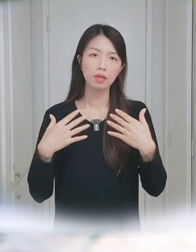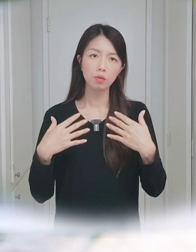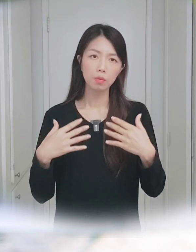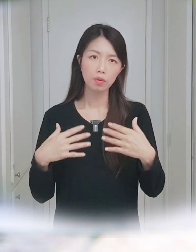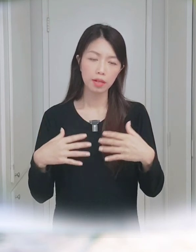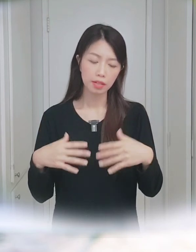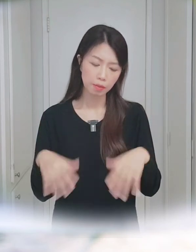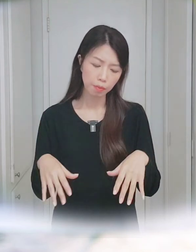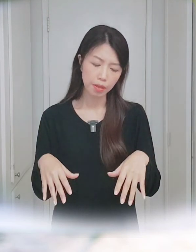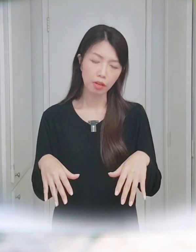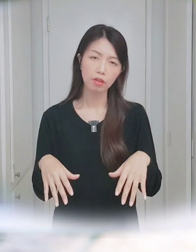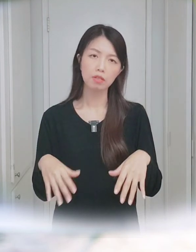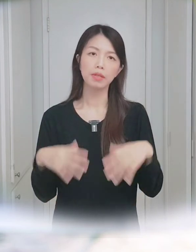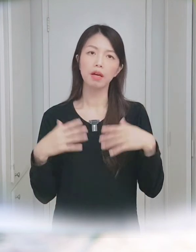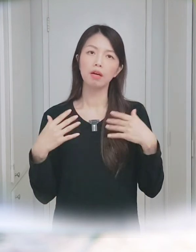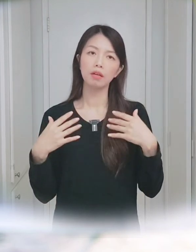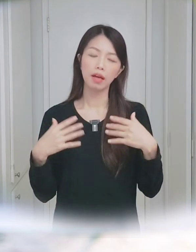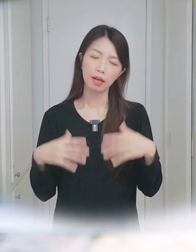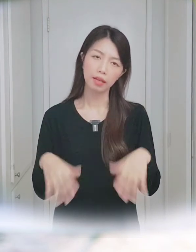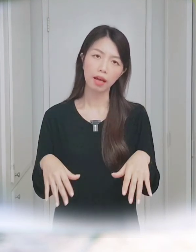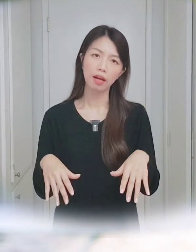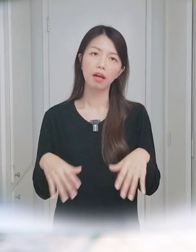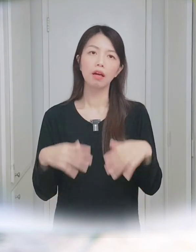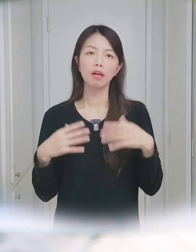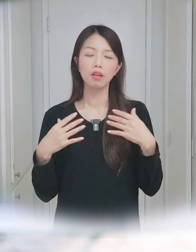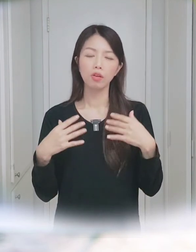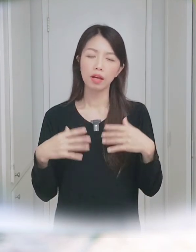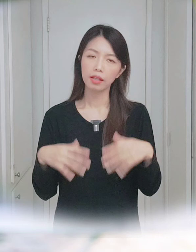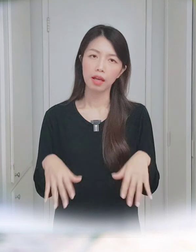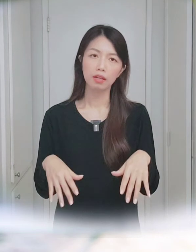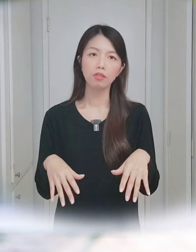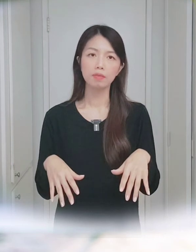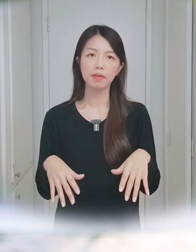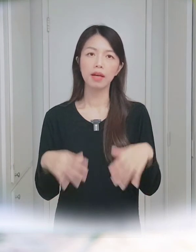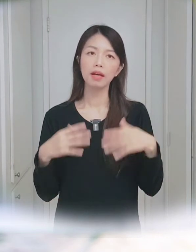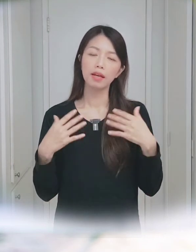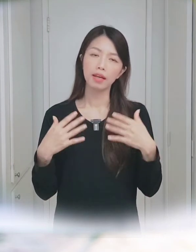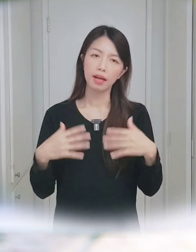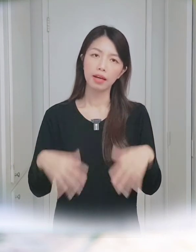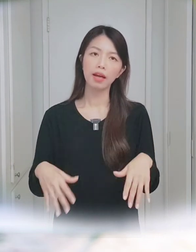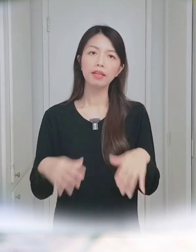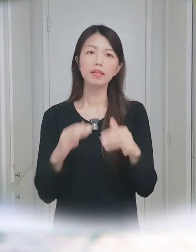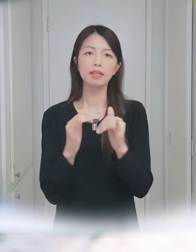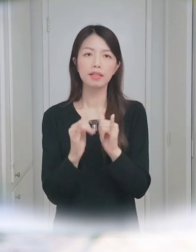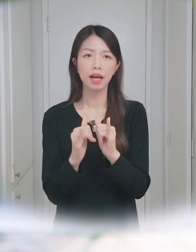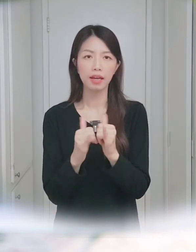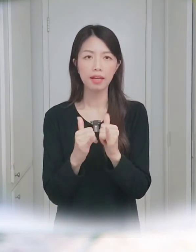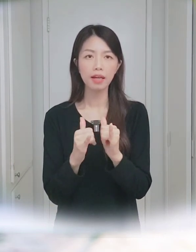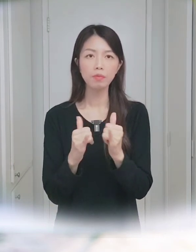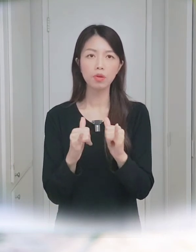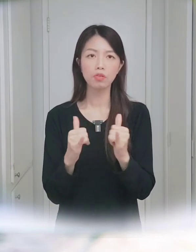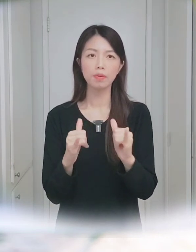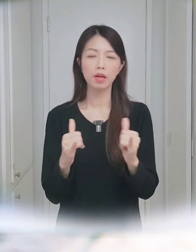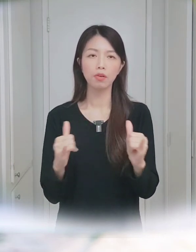두셨다가 손목을 살짝 힘없이 내려뜨리시면 돼요. 약하다, 연약하다 이런 뜻입니다. 약한